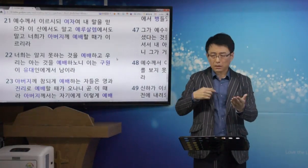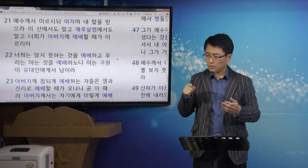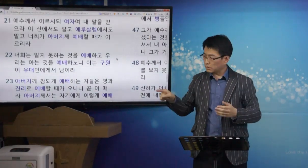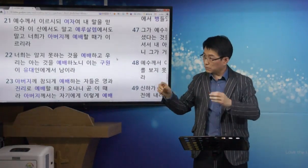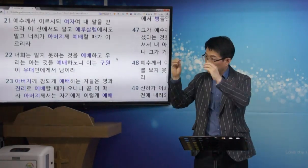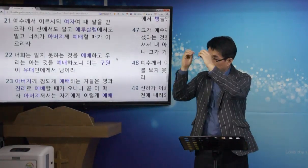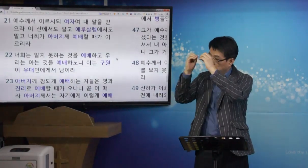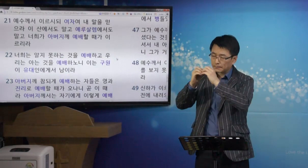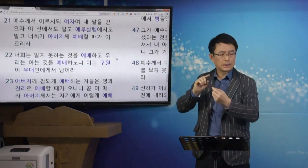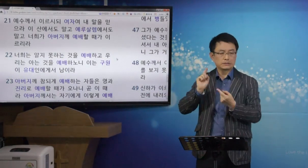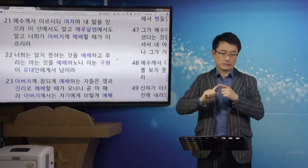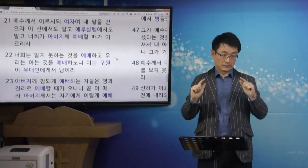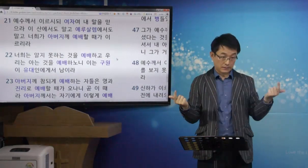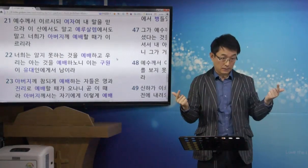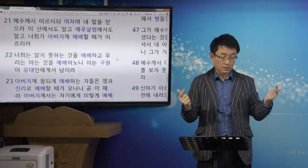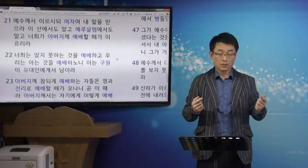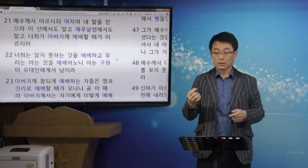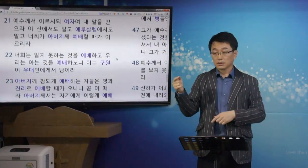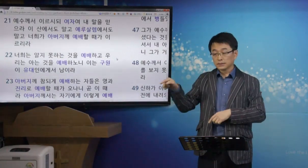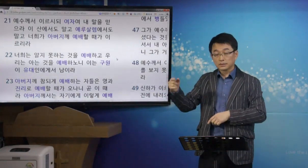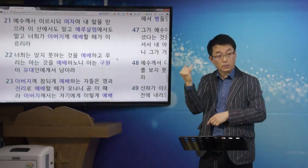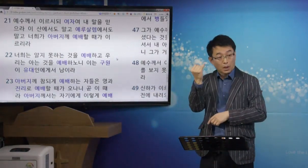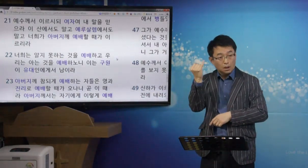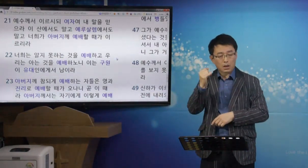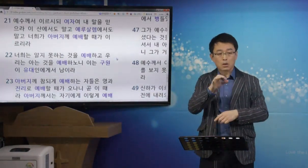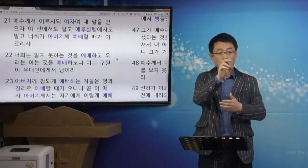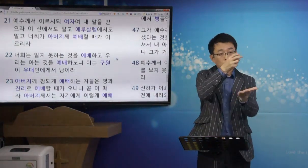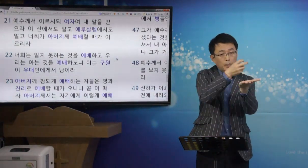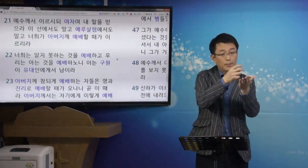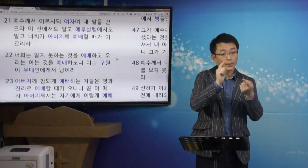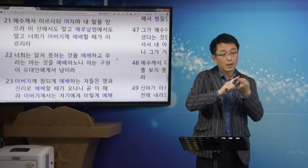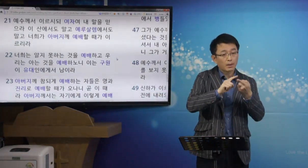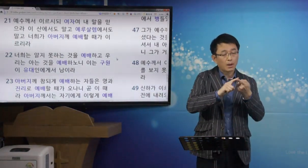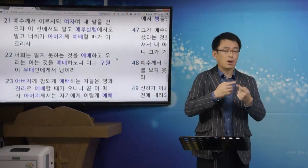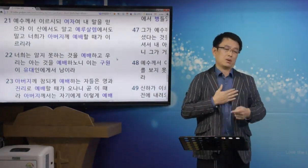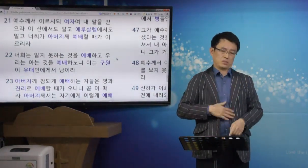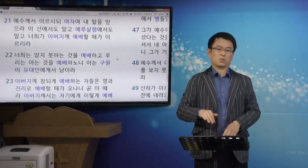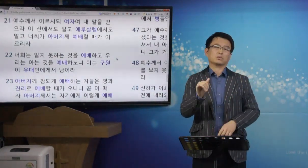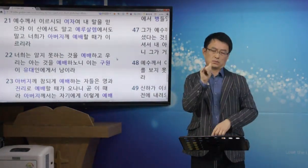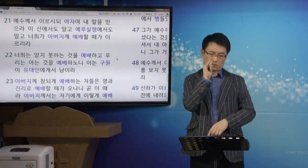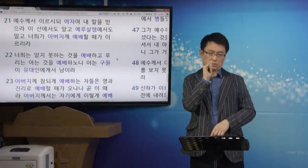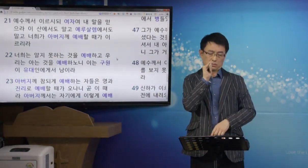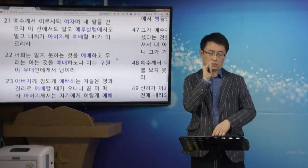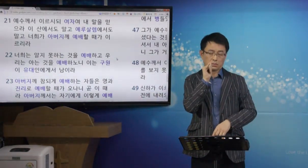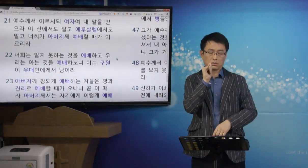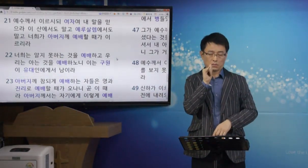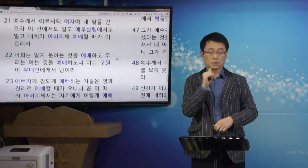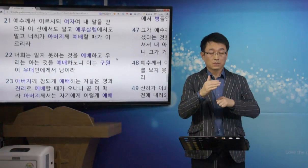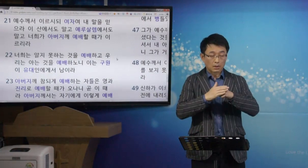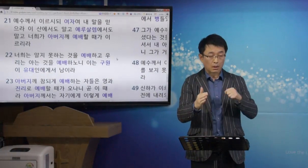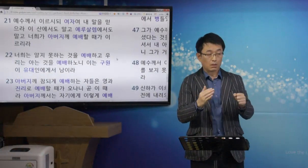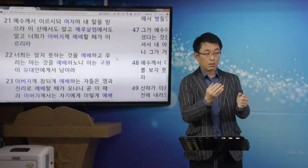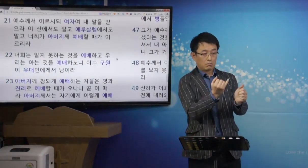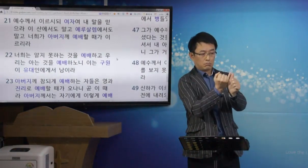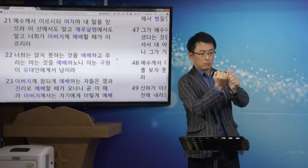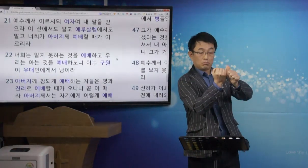율법을 모르면 이 말씀을 읽기 어렵습니다. 이 여인은 율법에 대해서 알고 있는 여인입니다. 그렇기